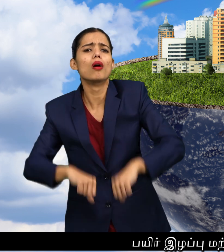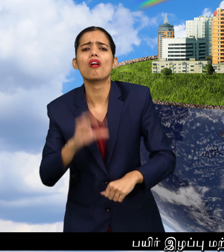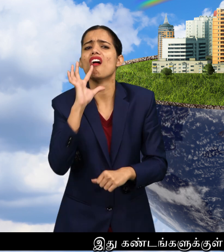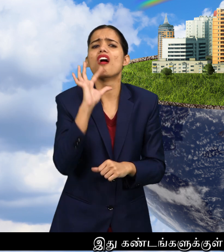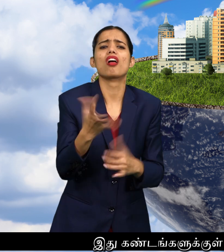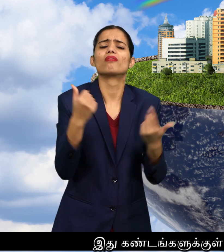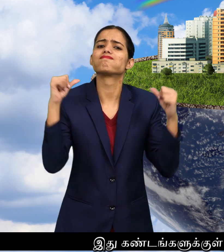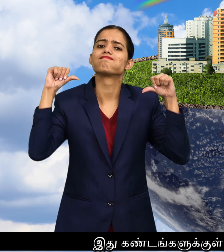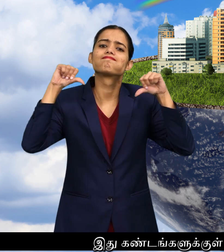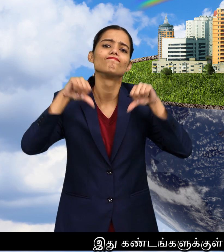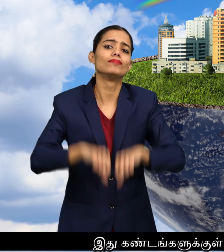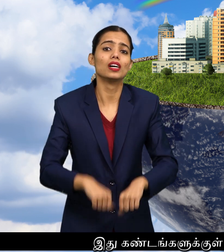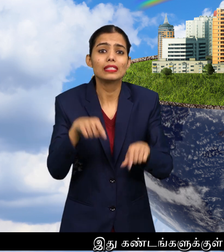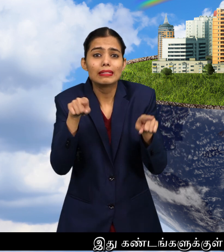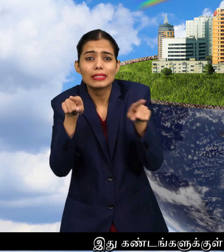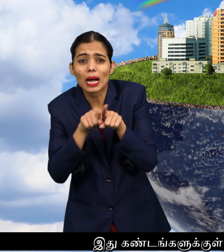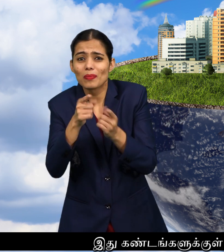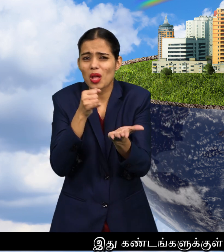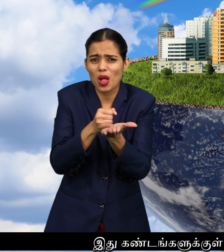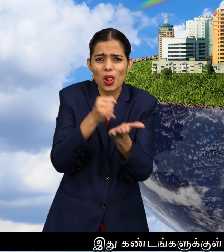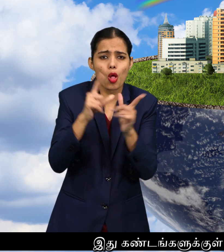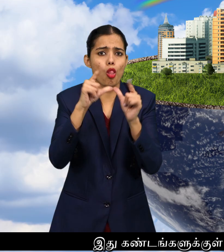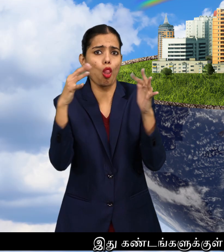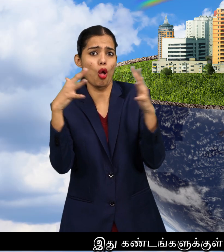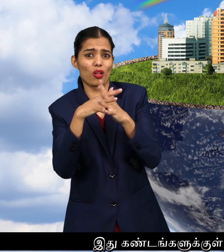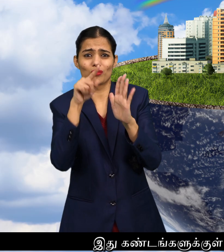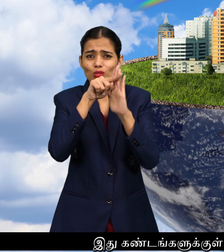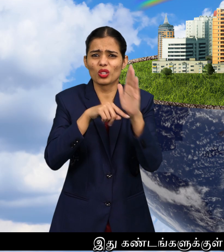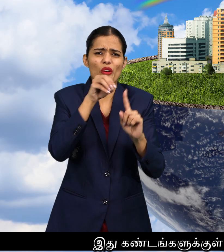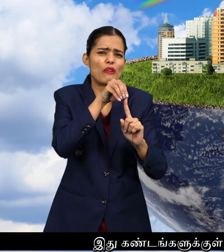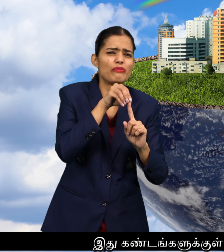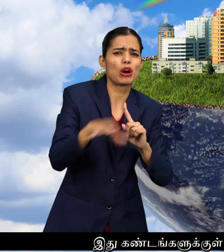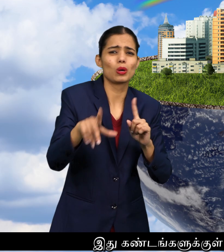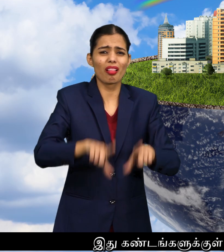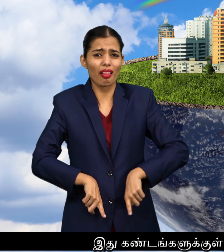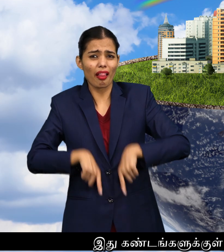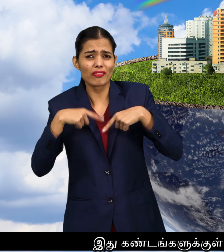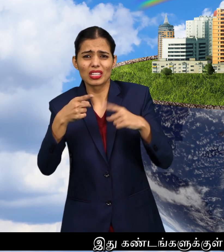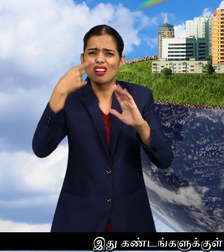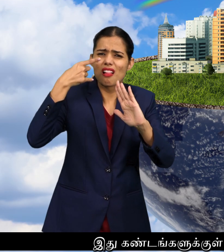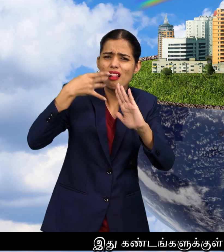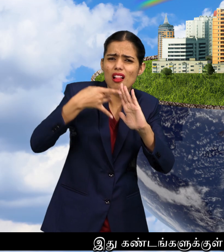ஏற்படுத்தும். இது கண்டங்களுக்குள் ஆழமாக வாழ்பவர்களை பாதிக்கும்.